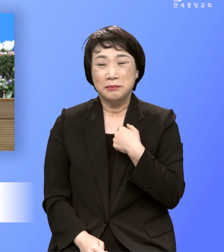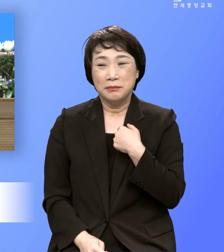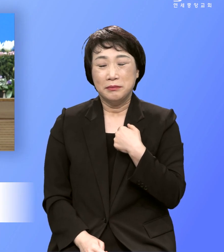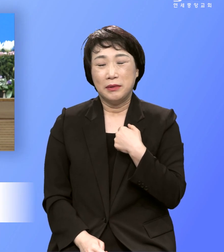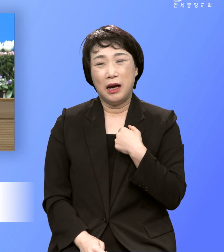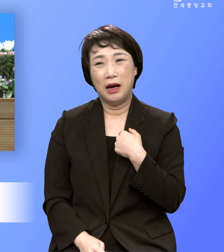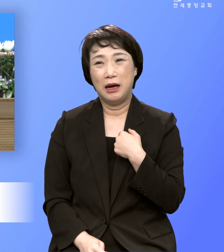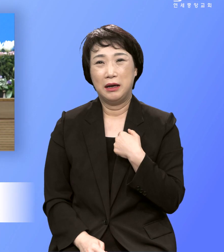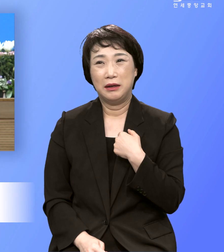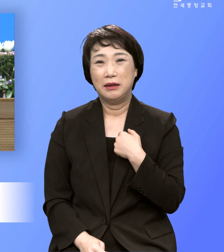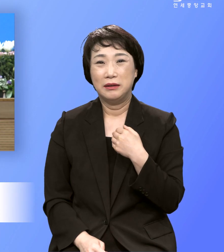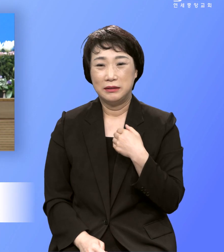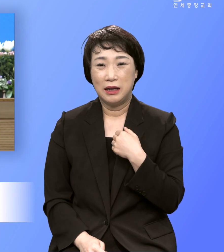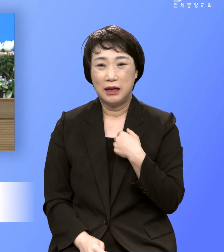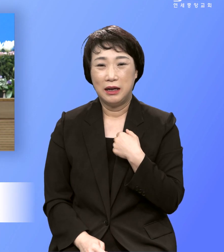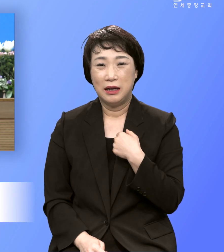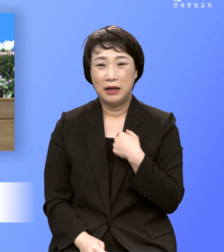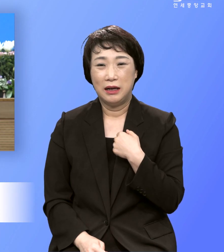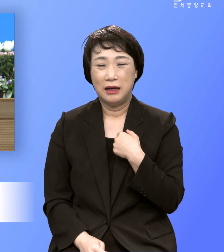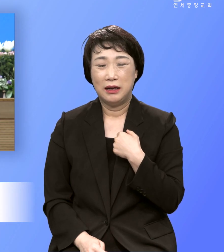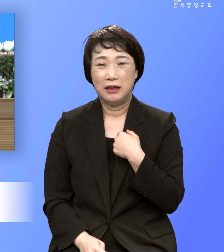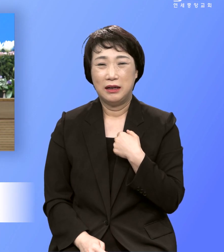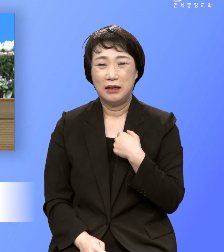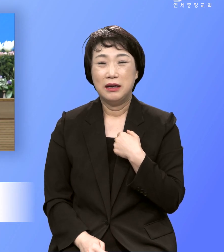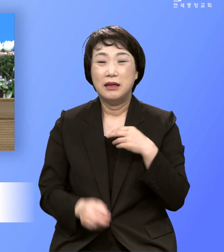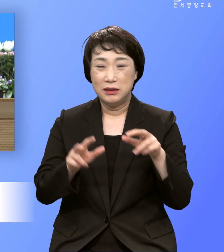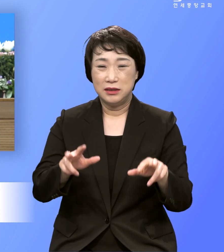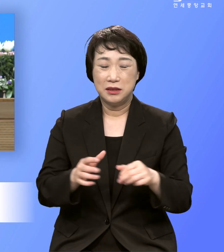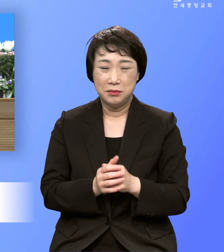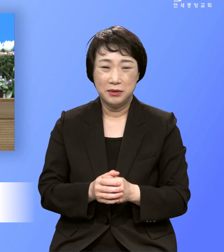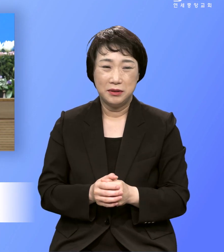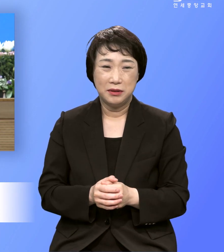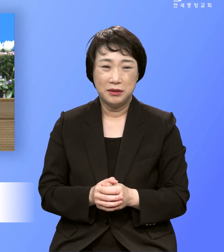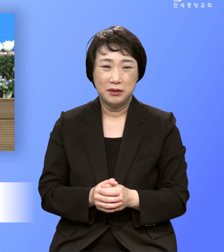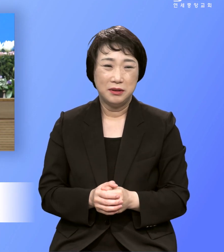지금은 그렇게 정말로 찾아보고 계십니다.